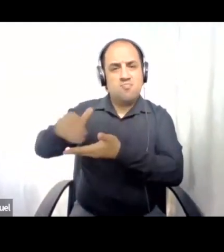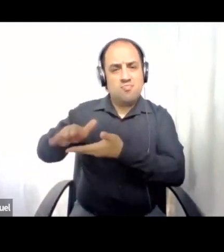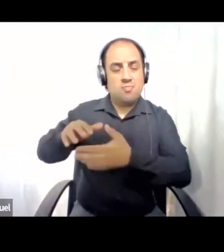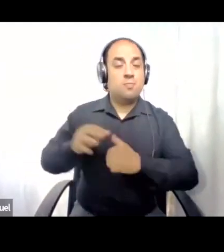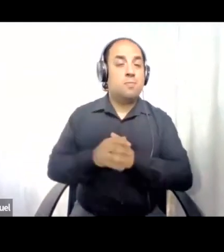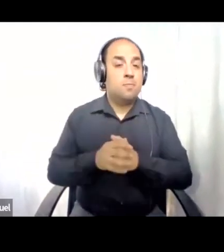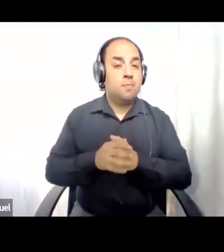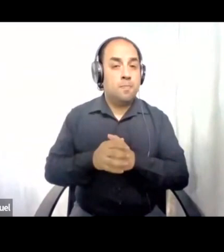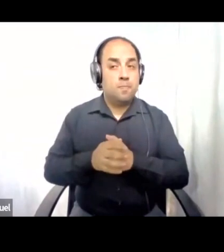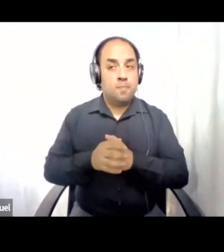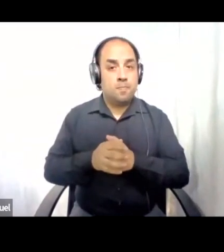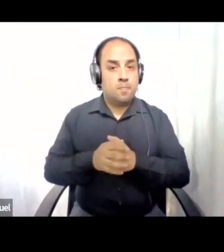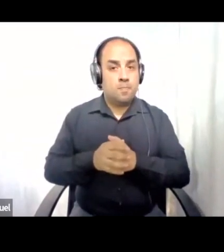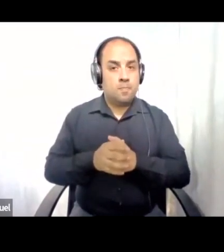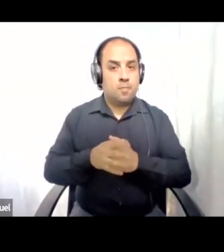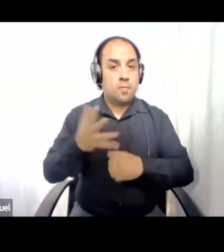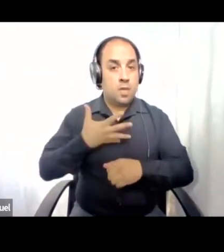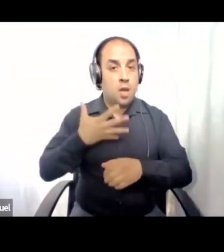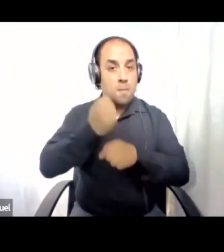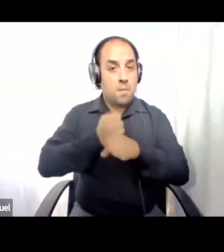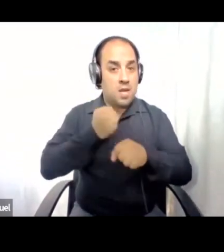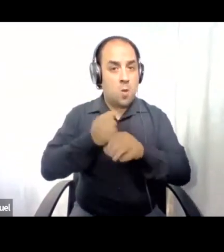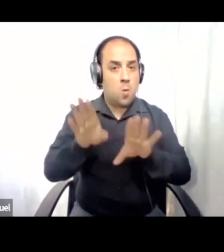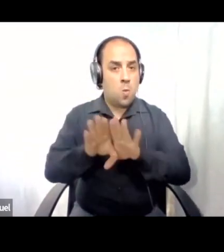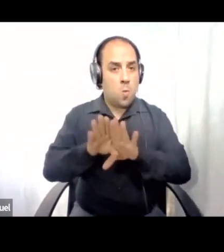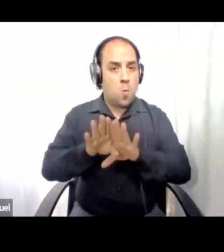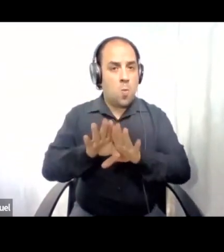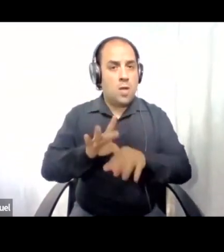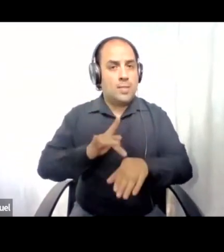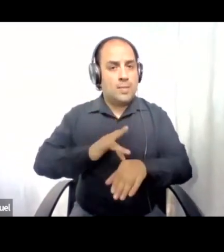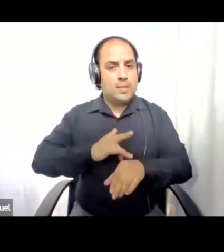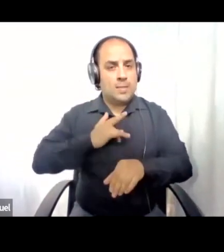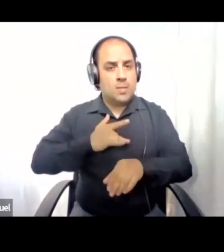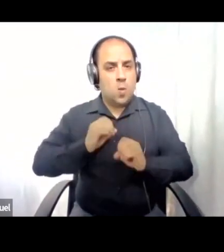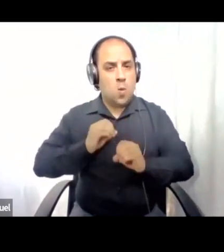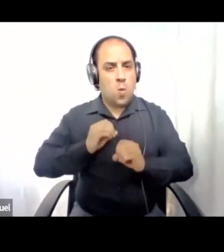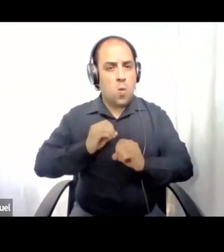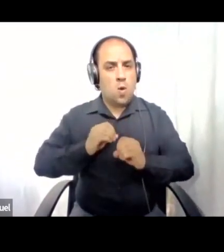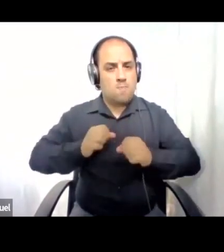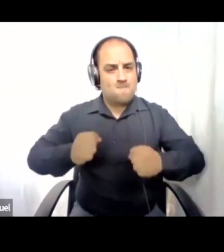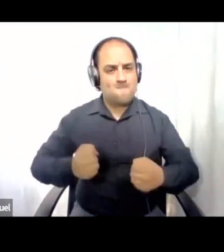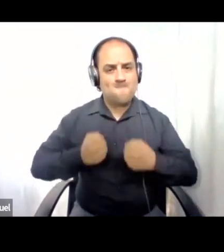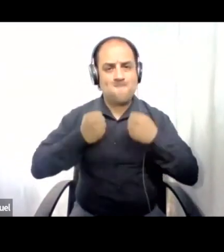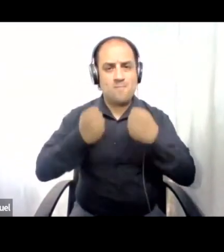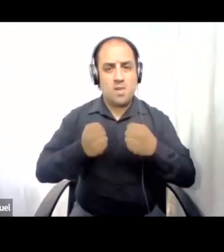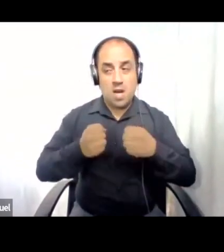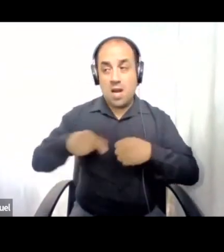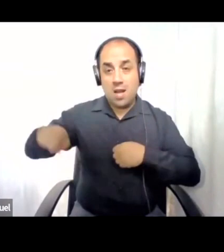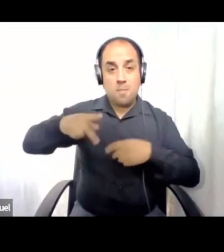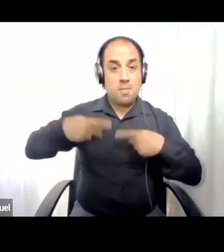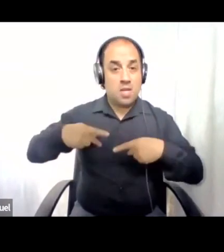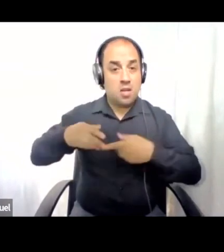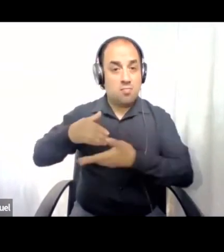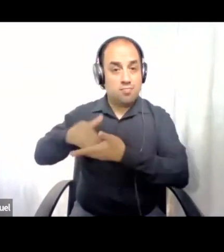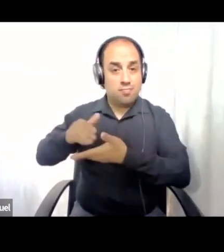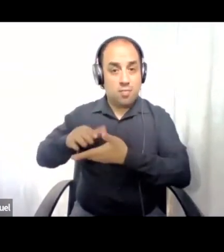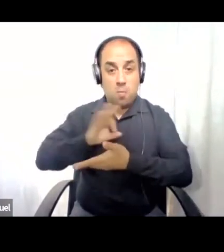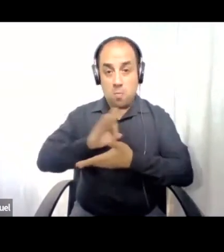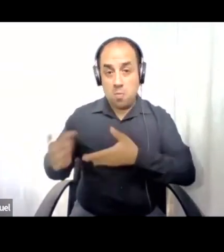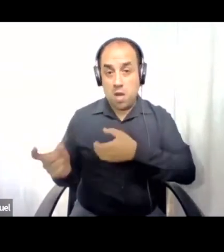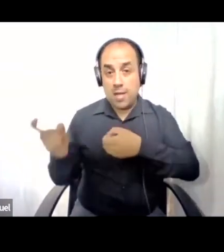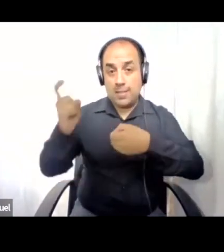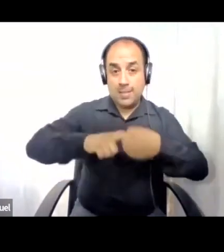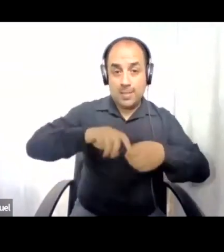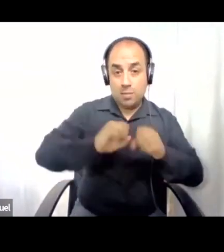instauran prácticas como la sensibilización y el empoderamiento para que los sujetos excluidos puedan formar parte de la